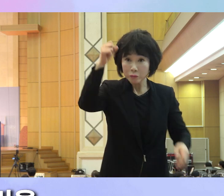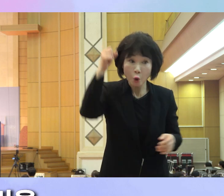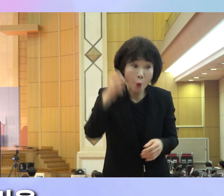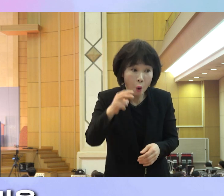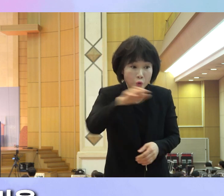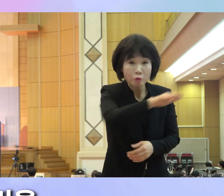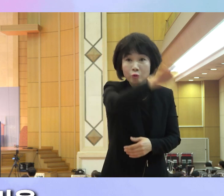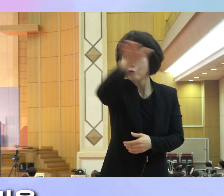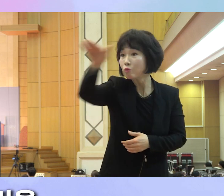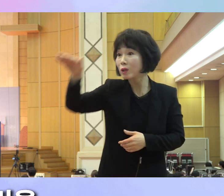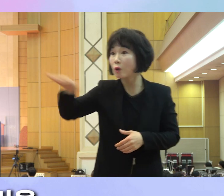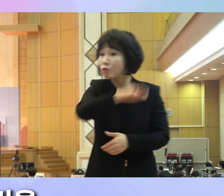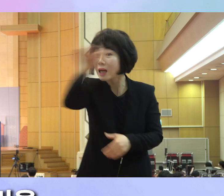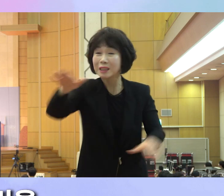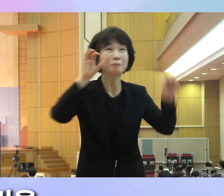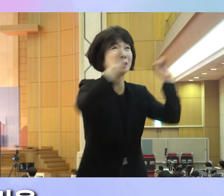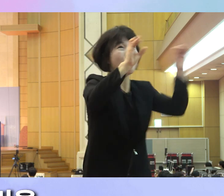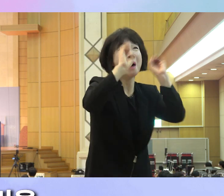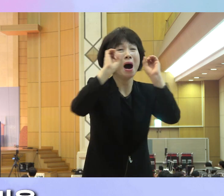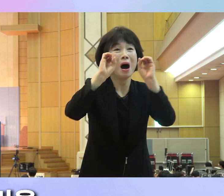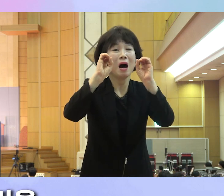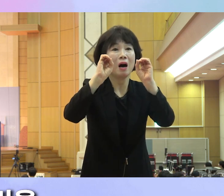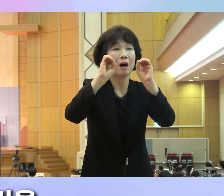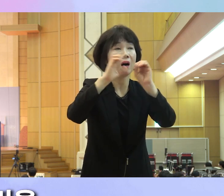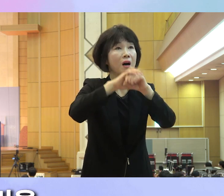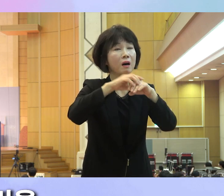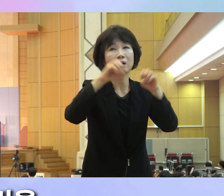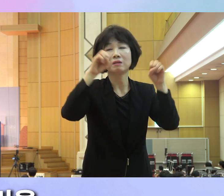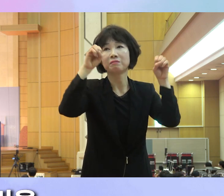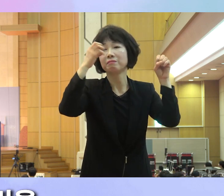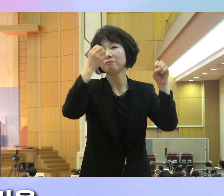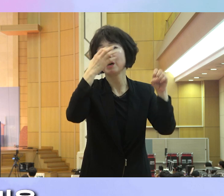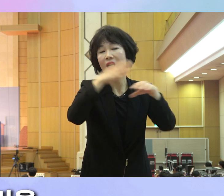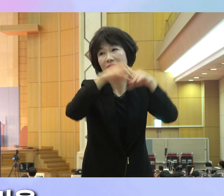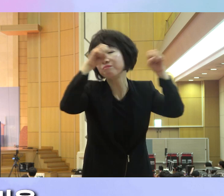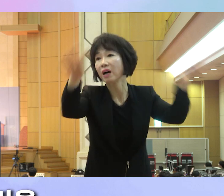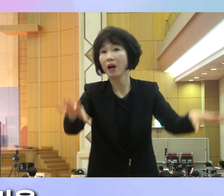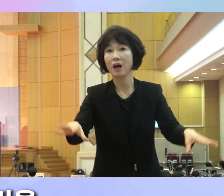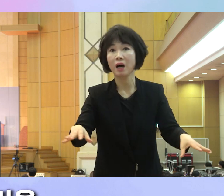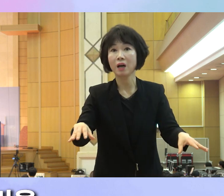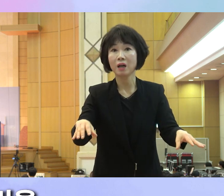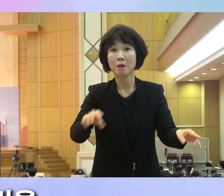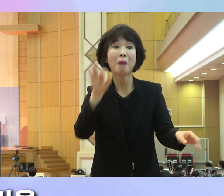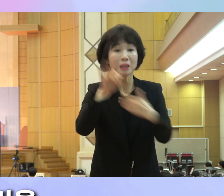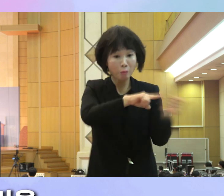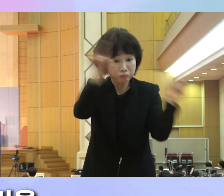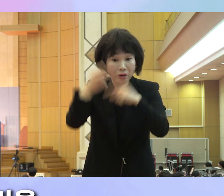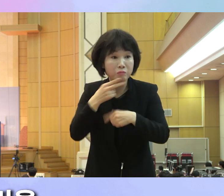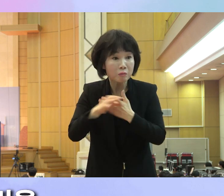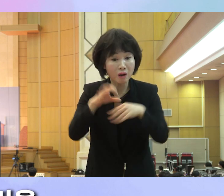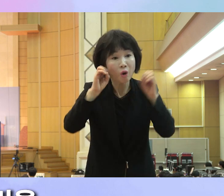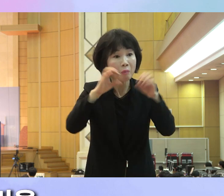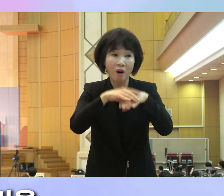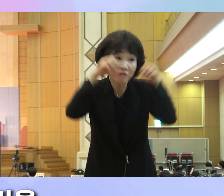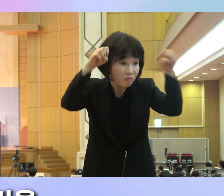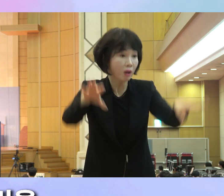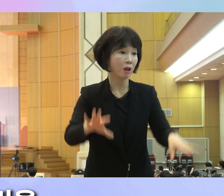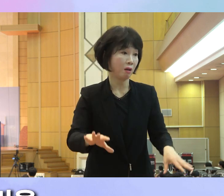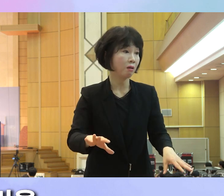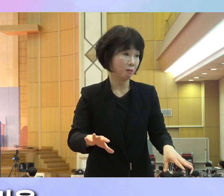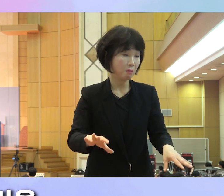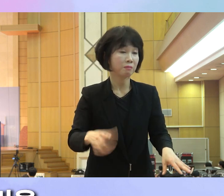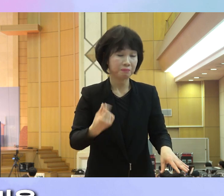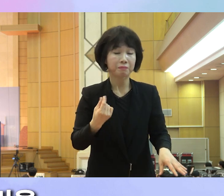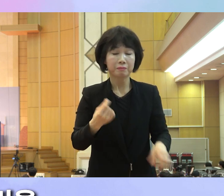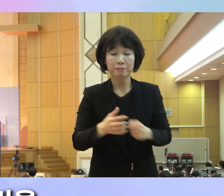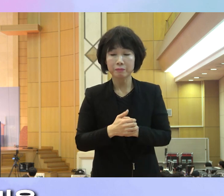또 우리가 전파하는 것도 헛것이고 우리가 믿는 믿음도 헛것이다 이렇게 말하고